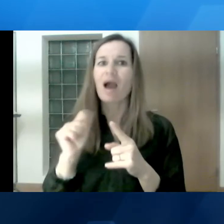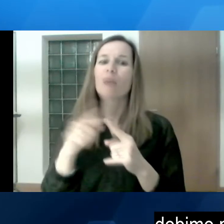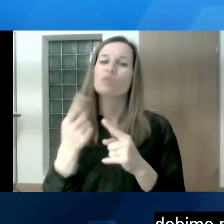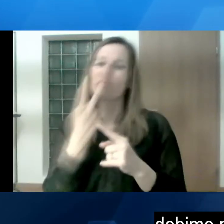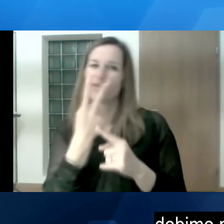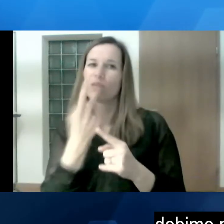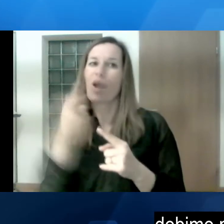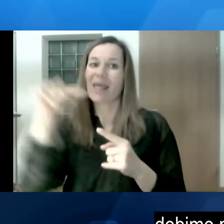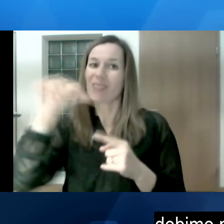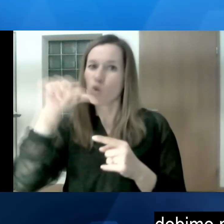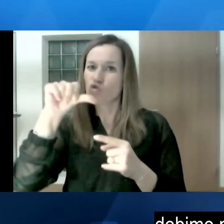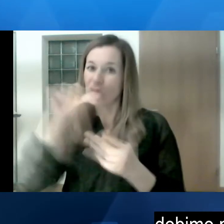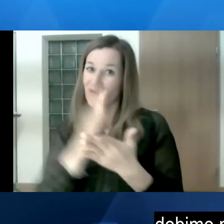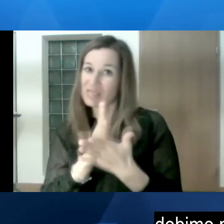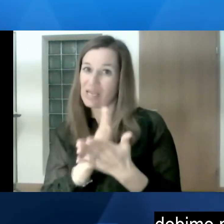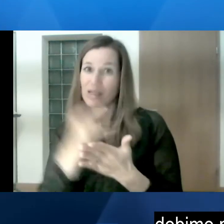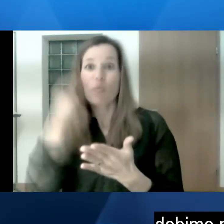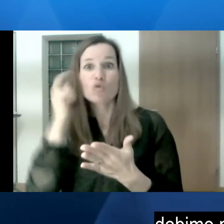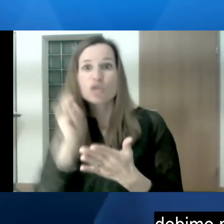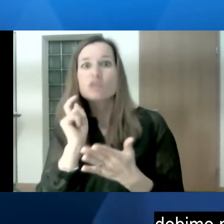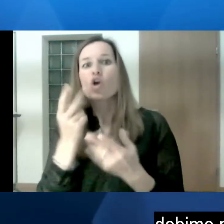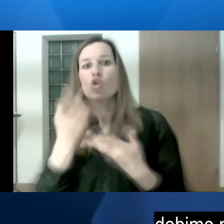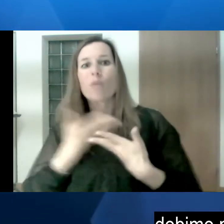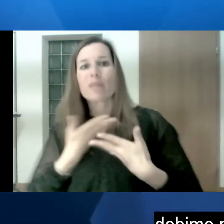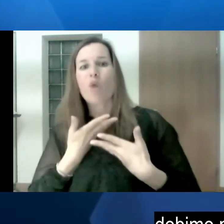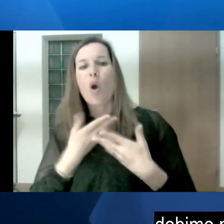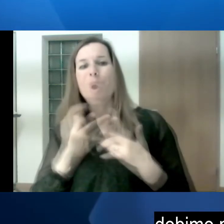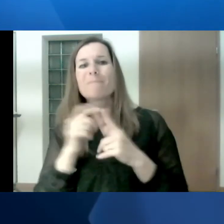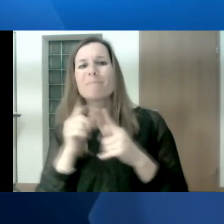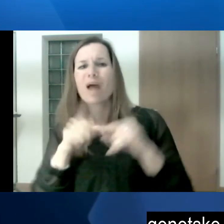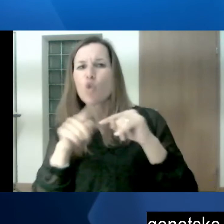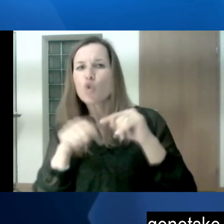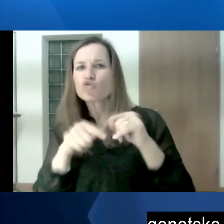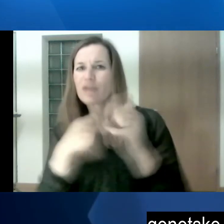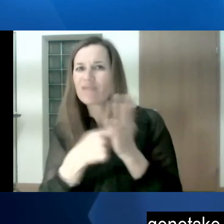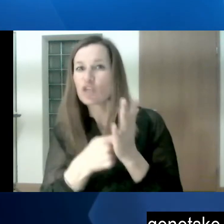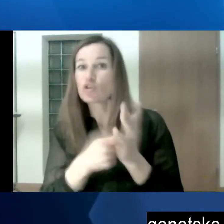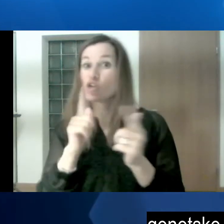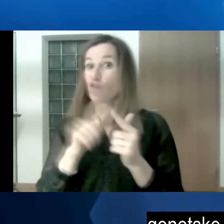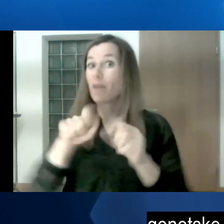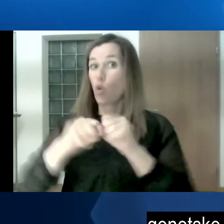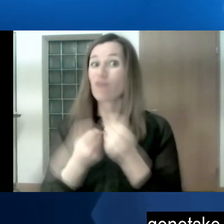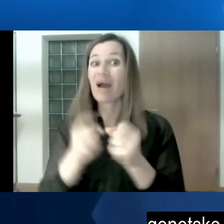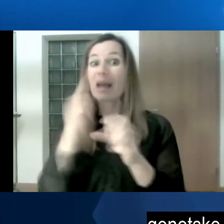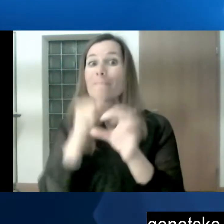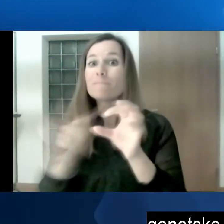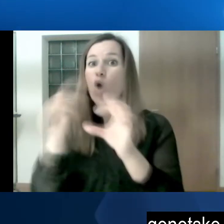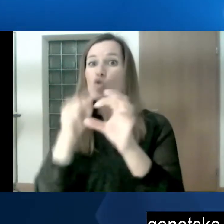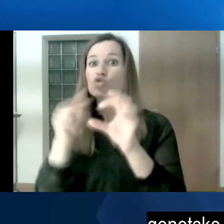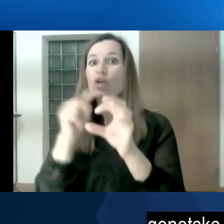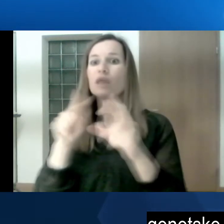ušesu, dobimo patološke vrednosti. Če pa gre za okvaro polžka, genetske okvare, otosklerozo,